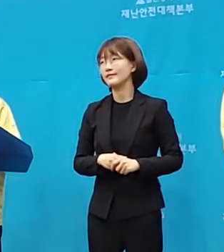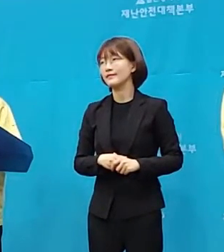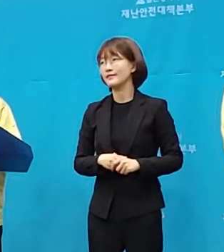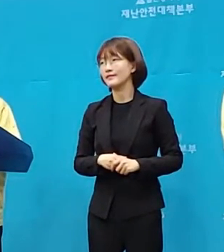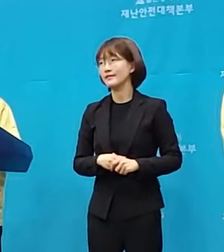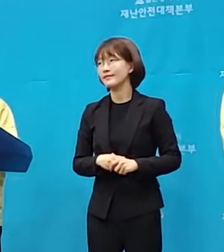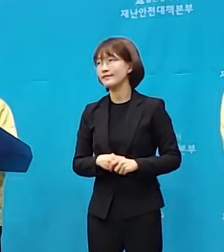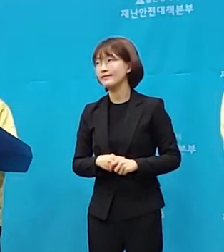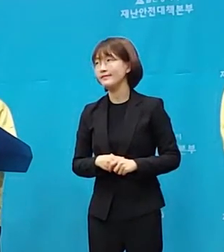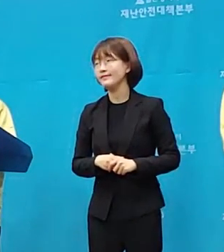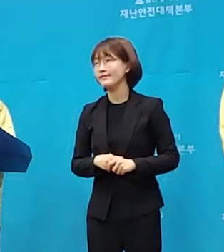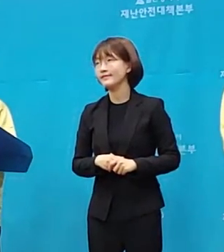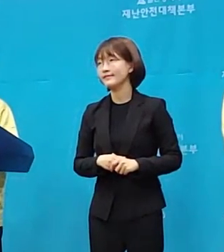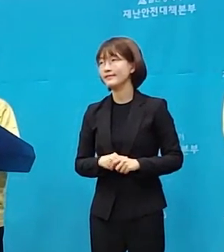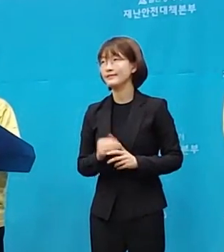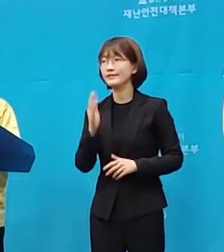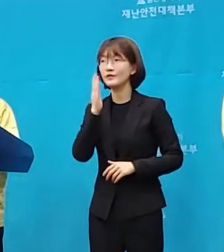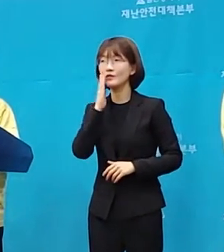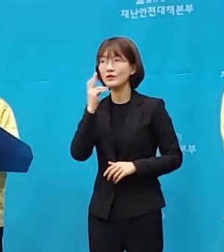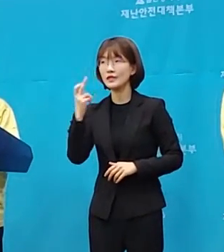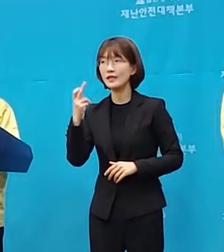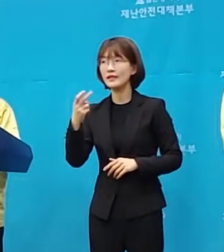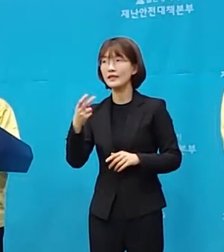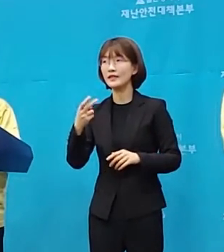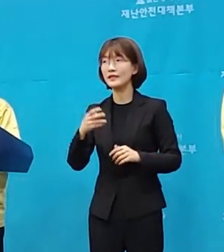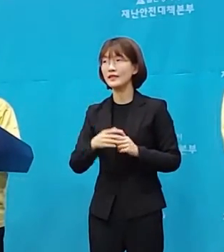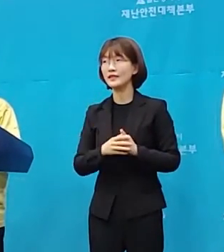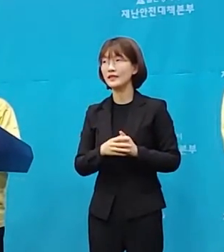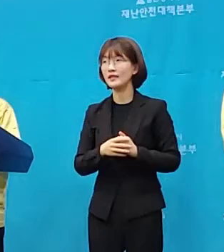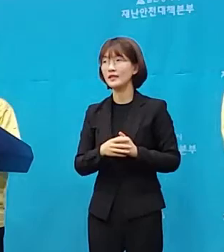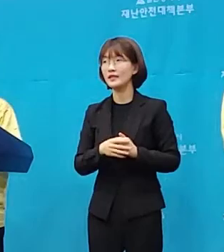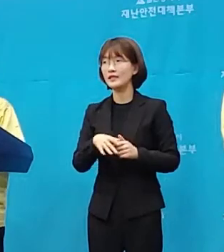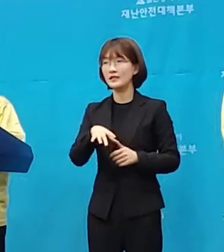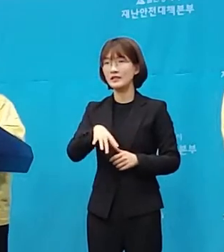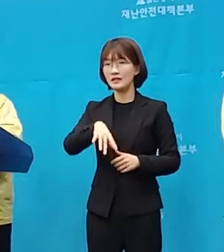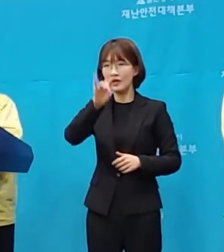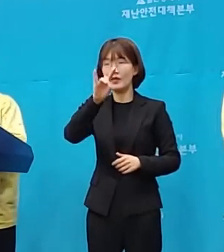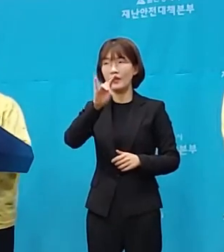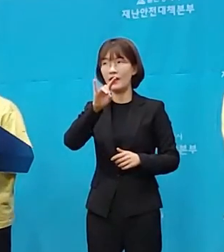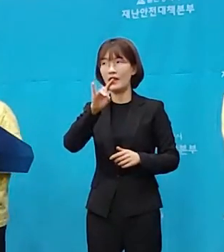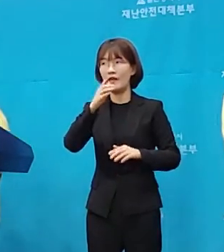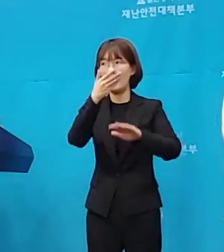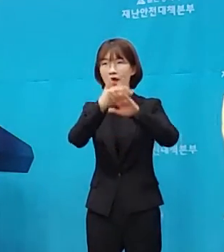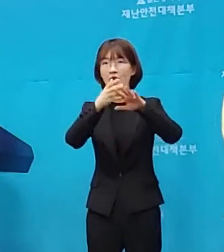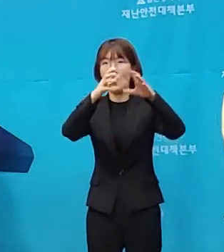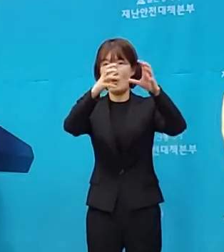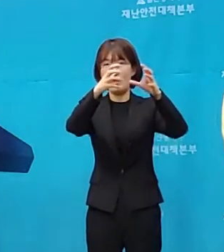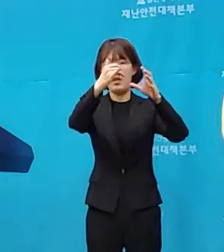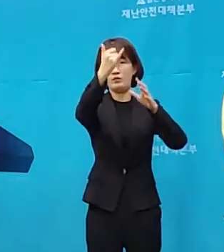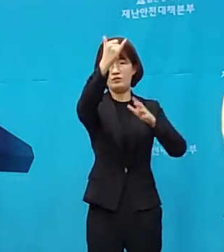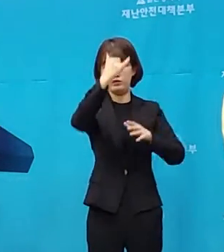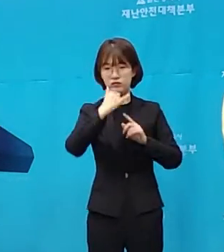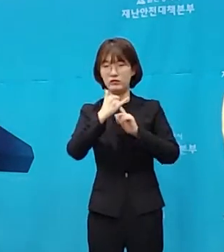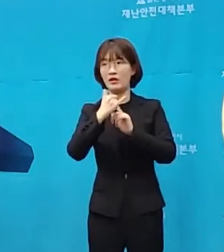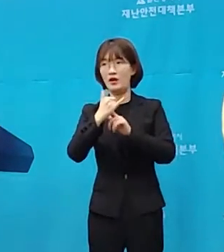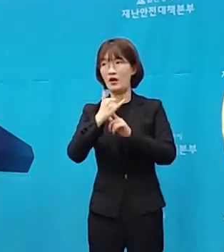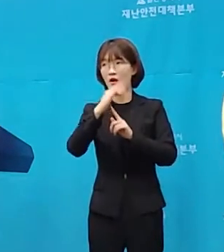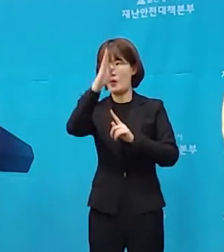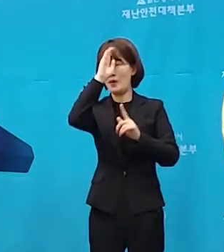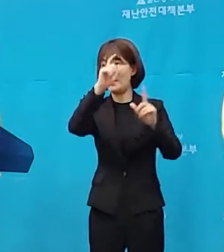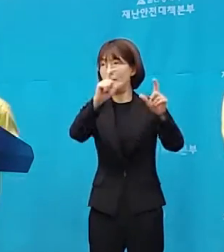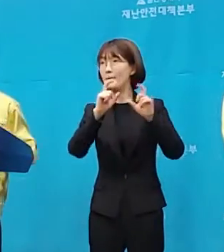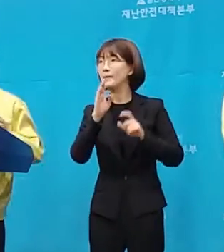유시 조정기자입니다. 부산 첫 해외 방문자가 확진자 나왔잖아요.